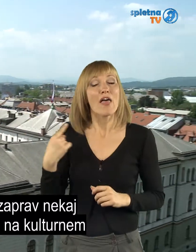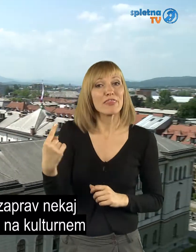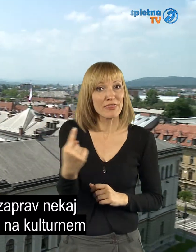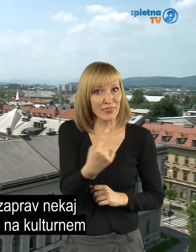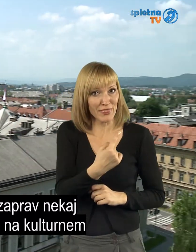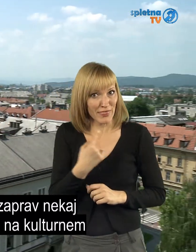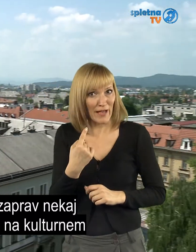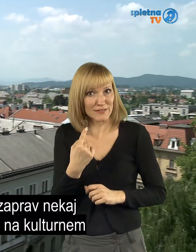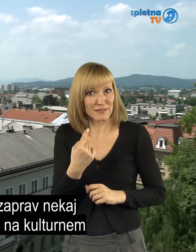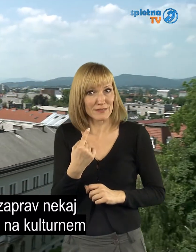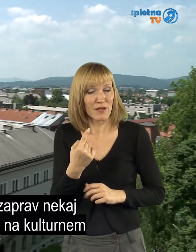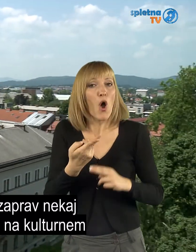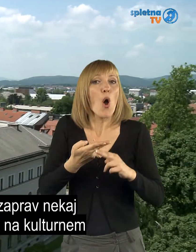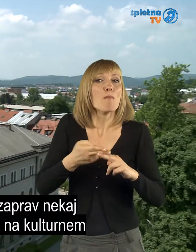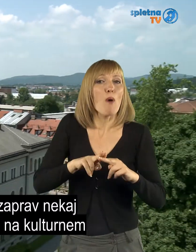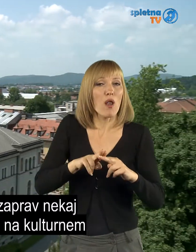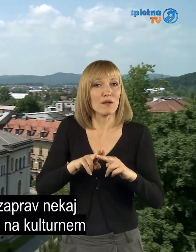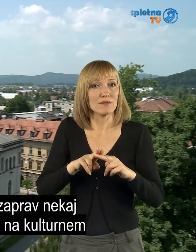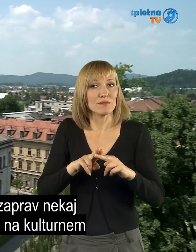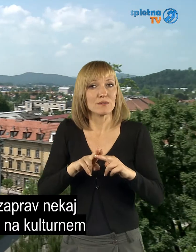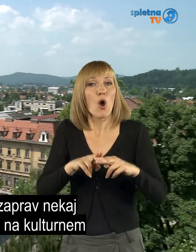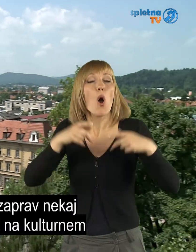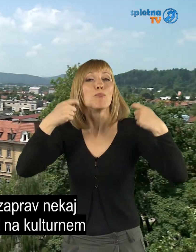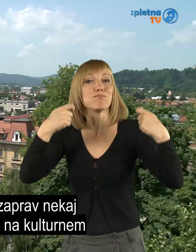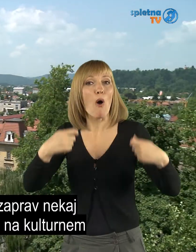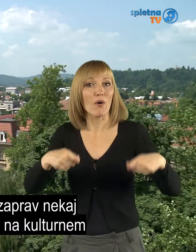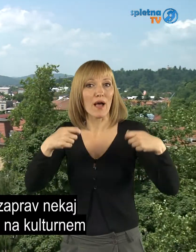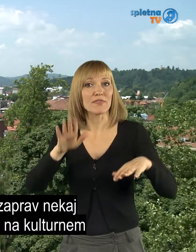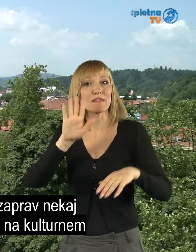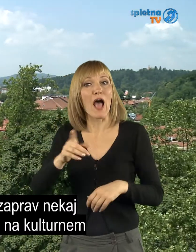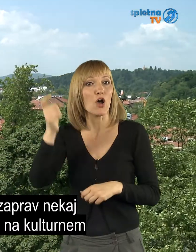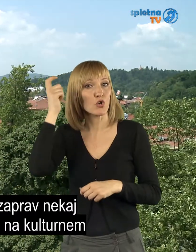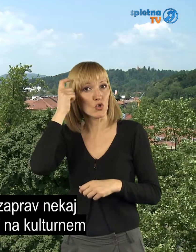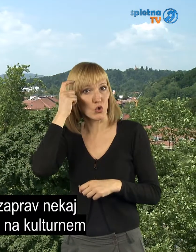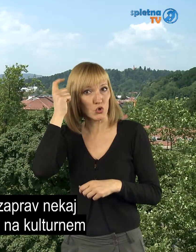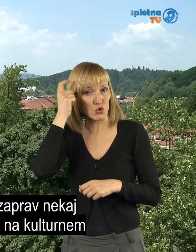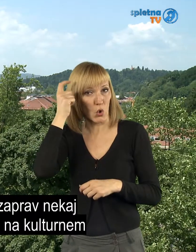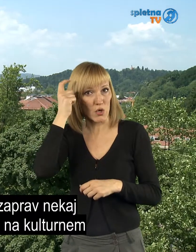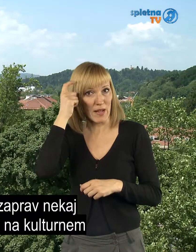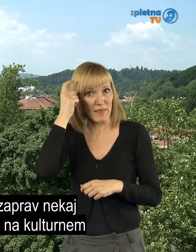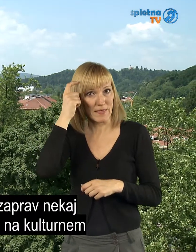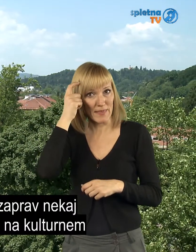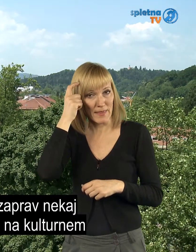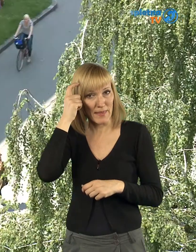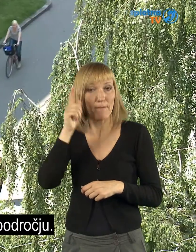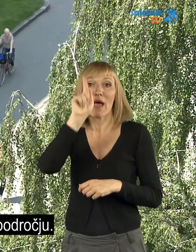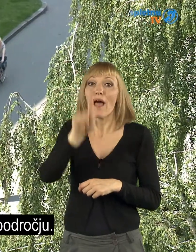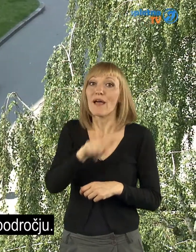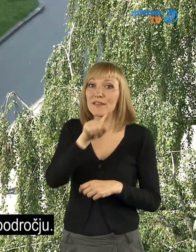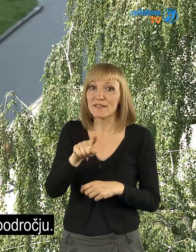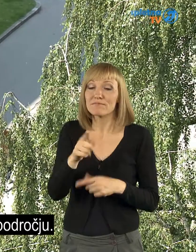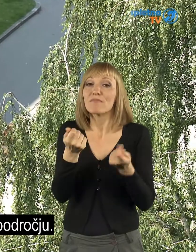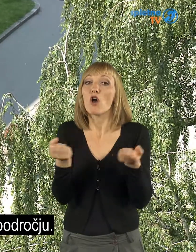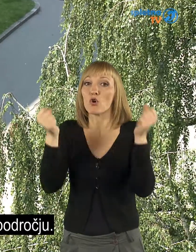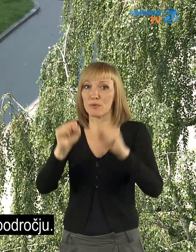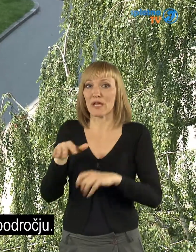thing, actually, because it makes grow all our on the cultural